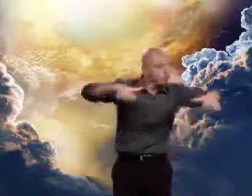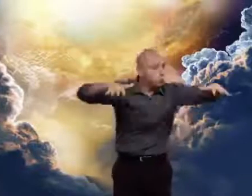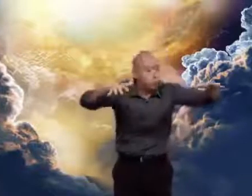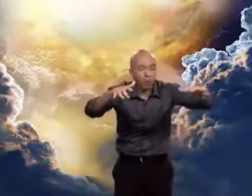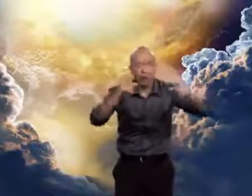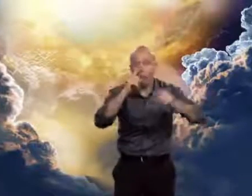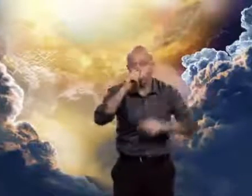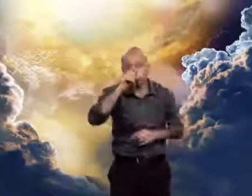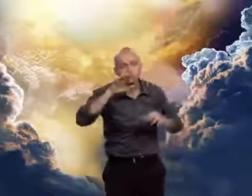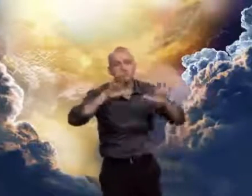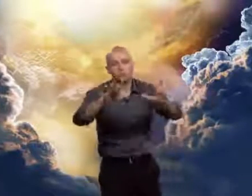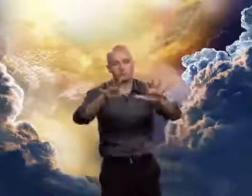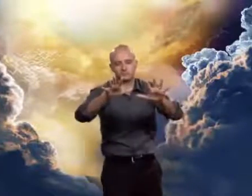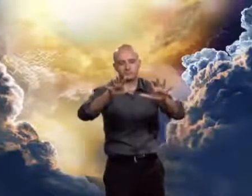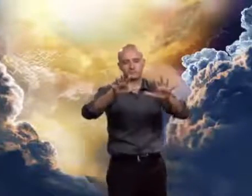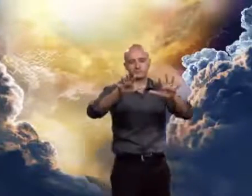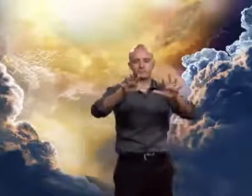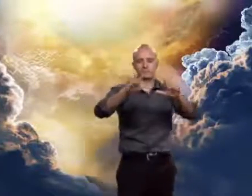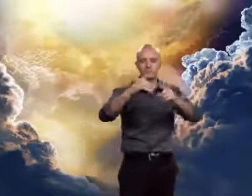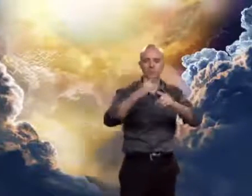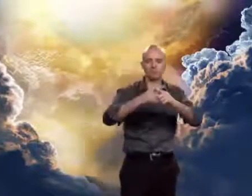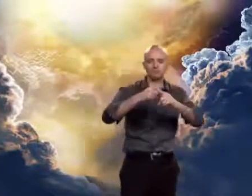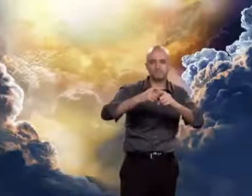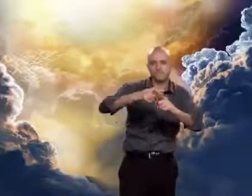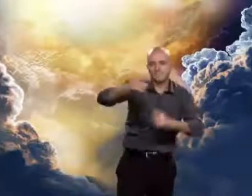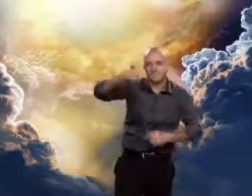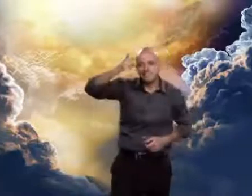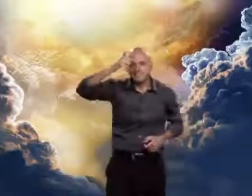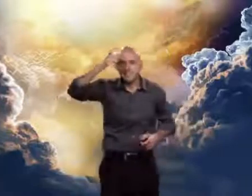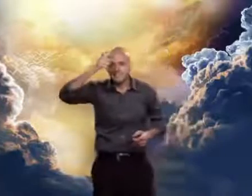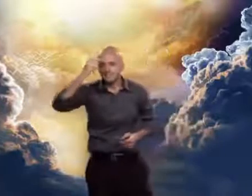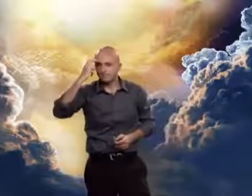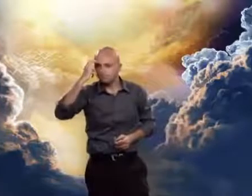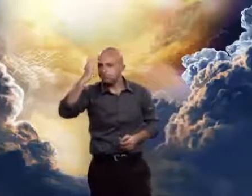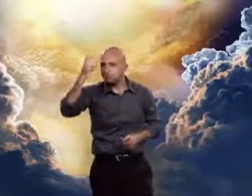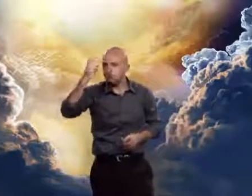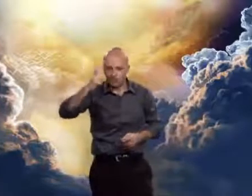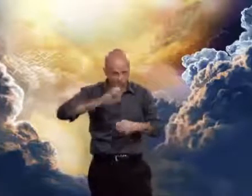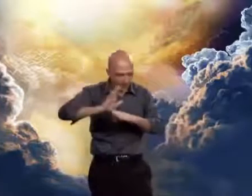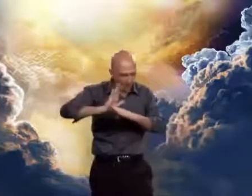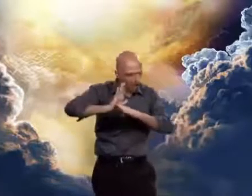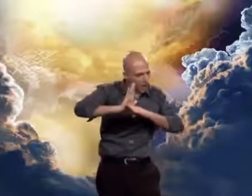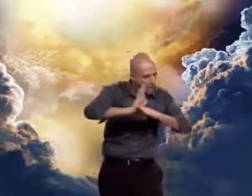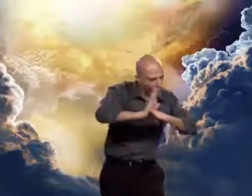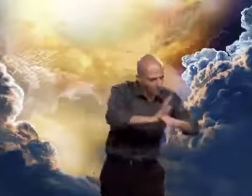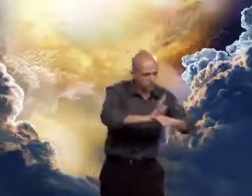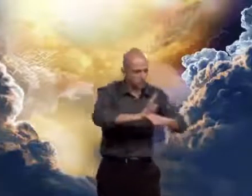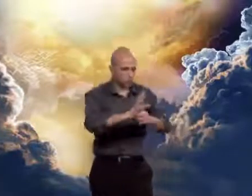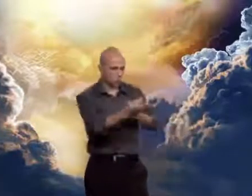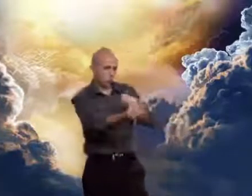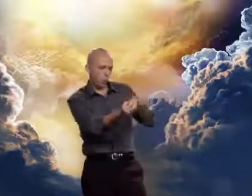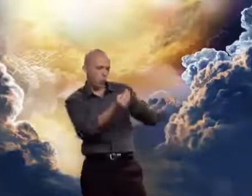ser humano deve prestar contas apenas a si mesmo, como não poderíamos esperar que a corrupção se espalhasse por toda